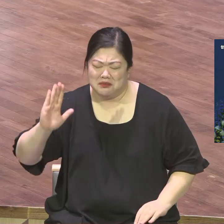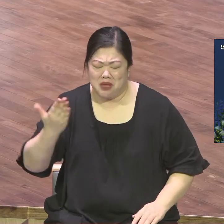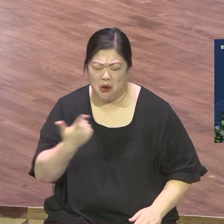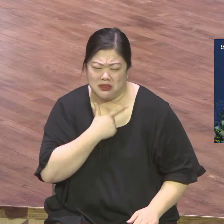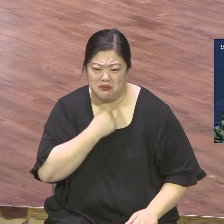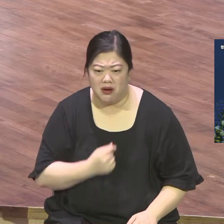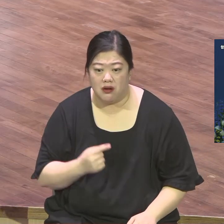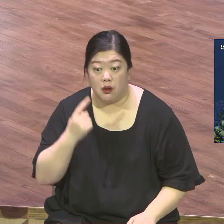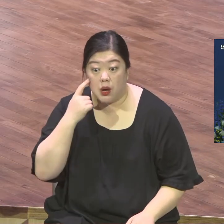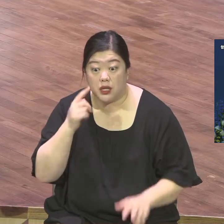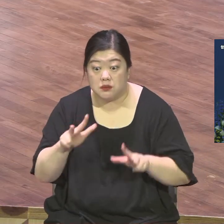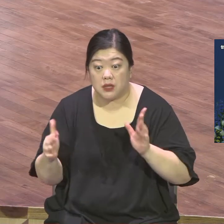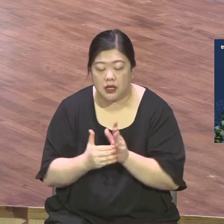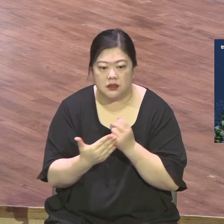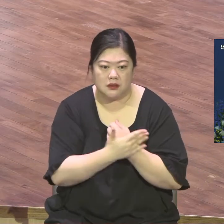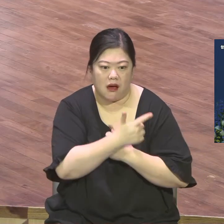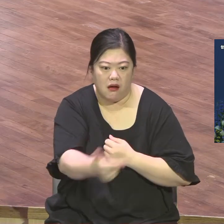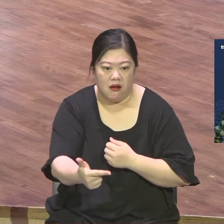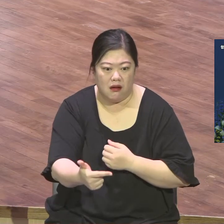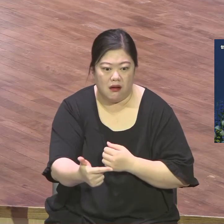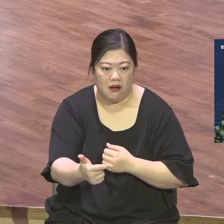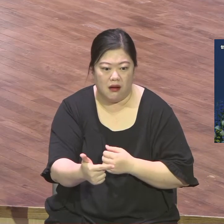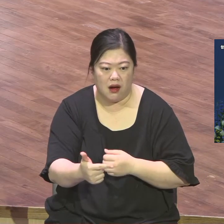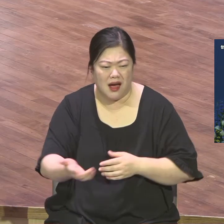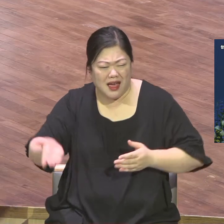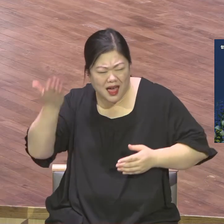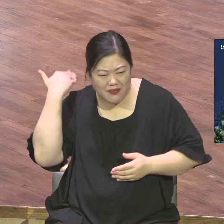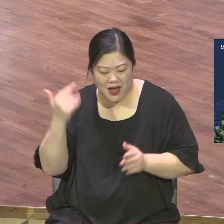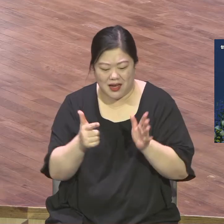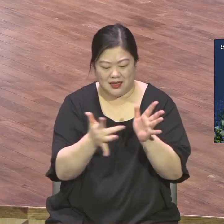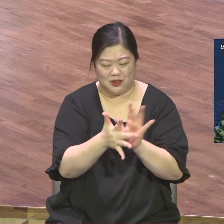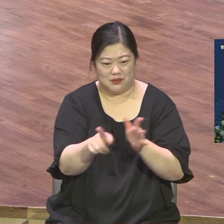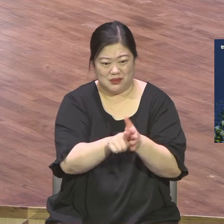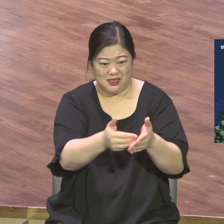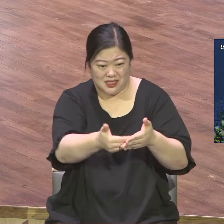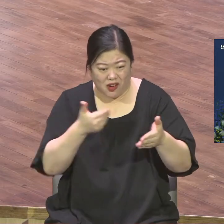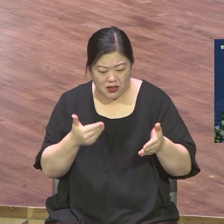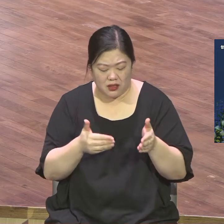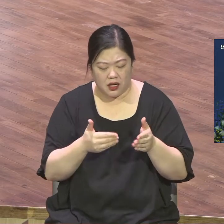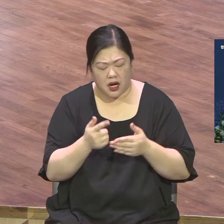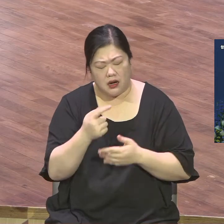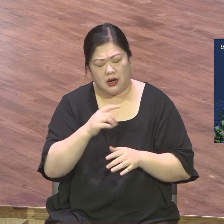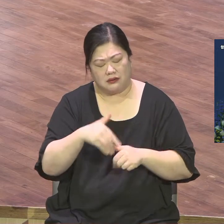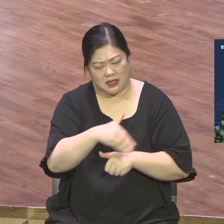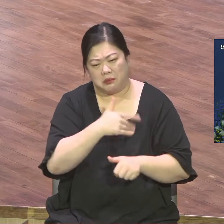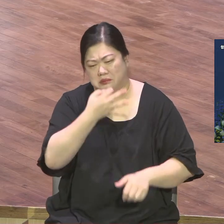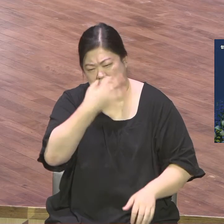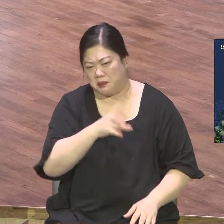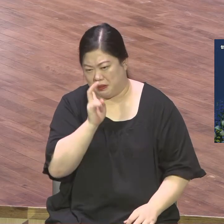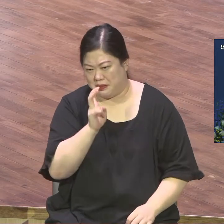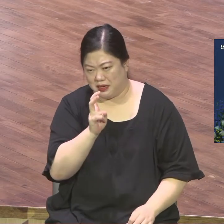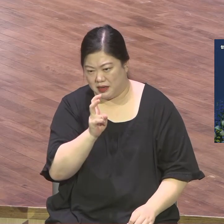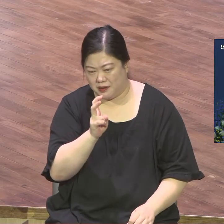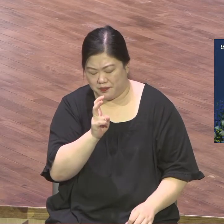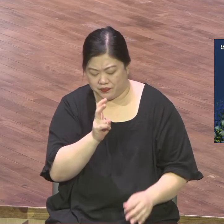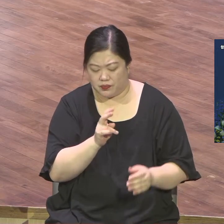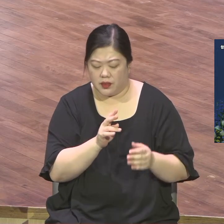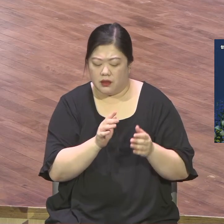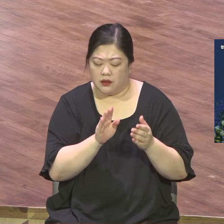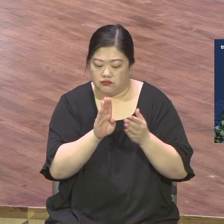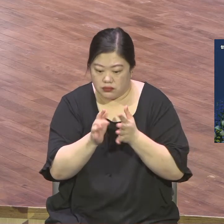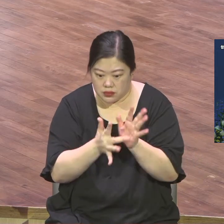하는데, 아니 어떻게 이 선교사로 앞으로 내가 그렇게 쓰임 받겠다,